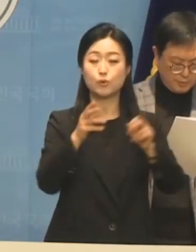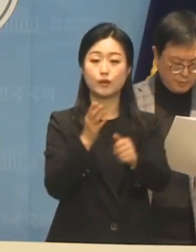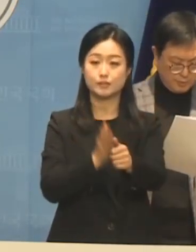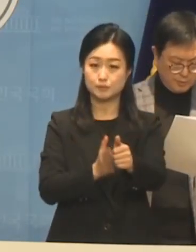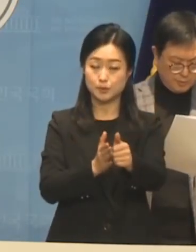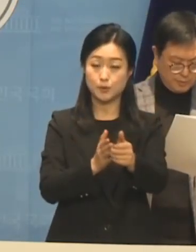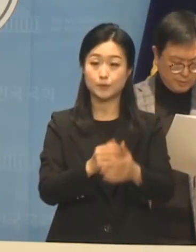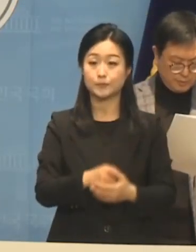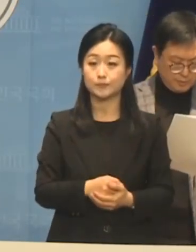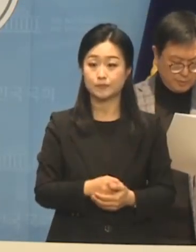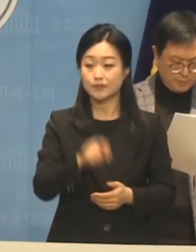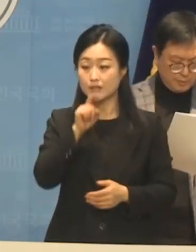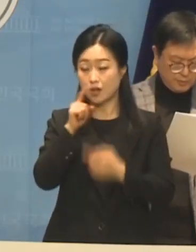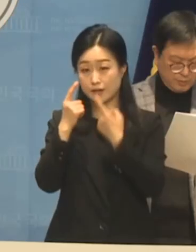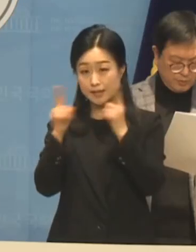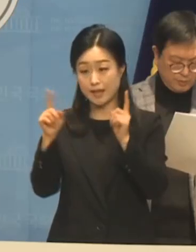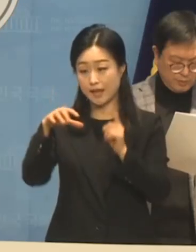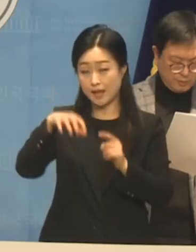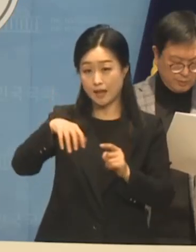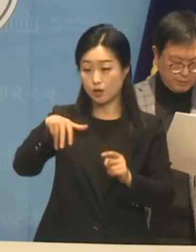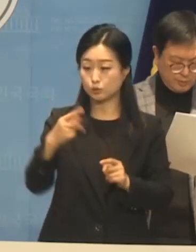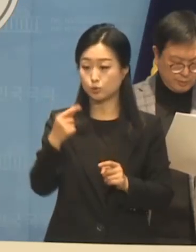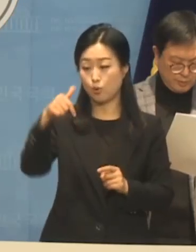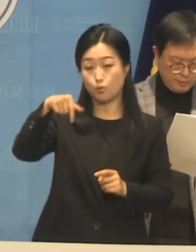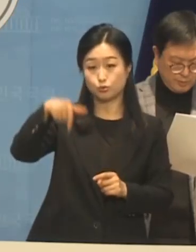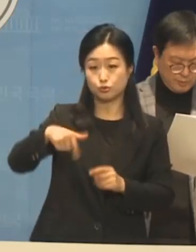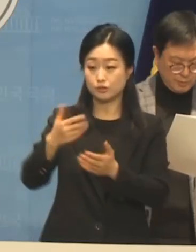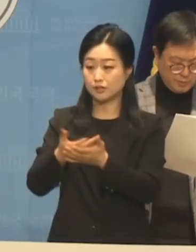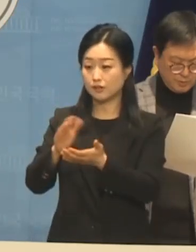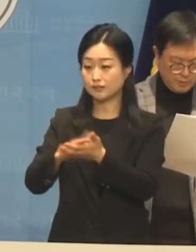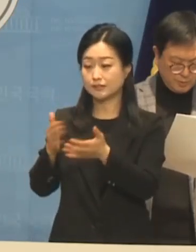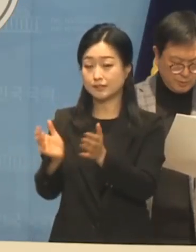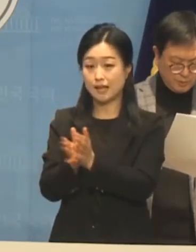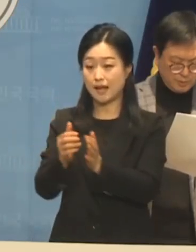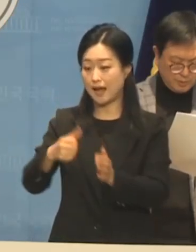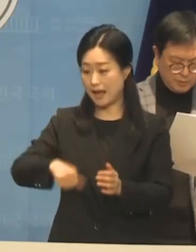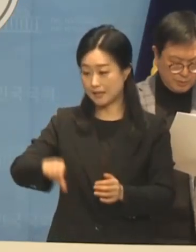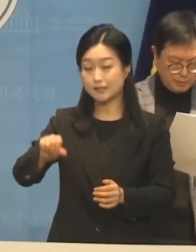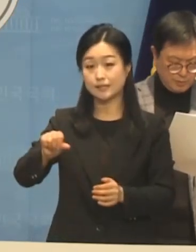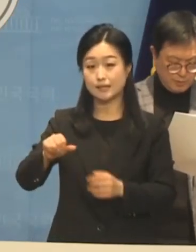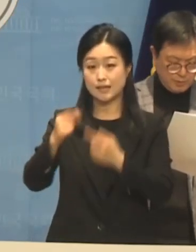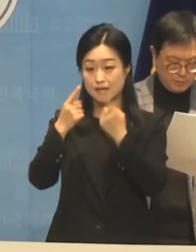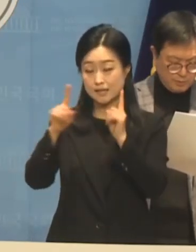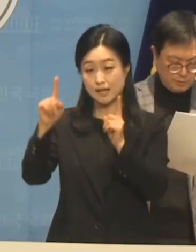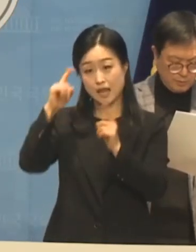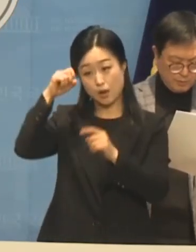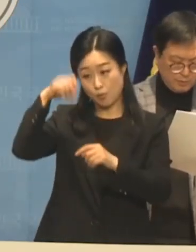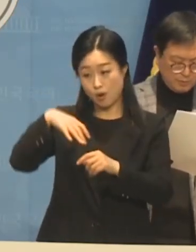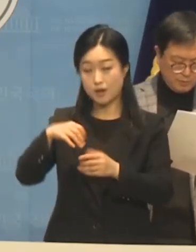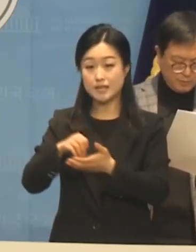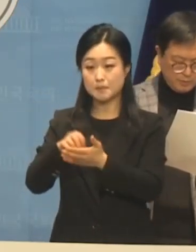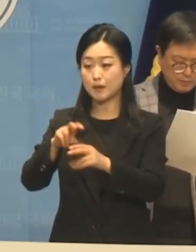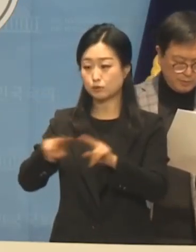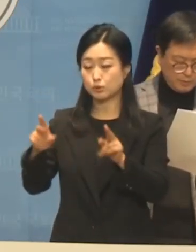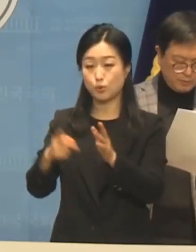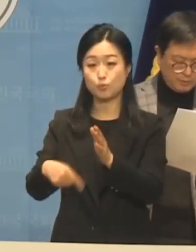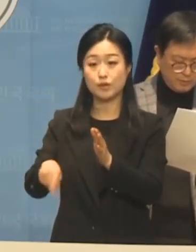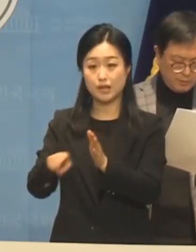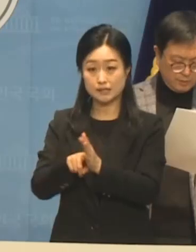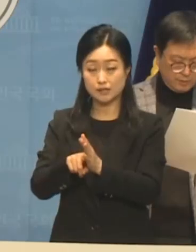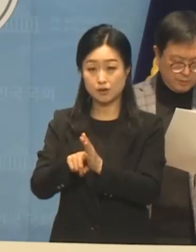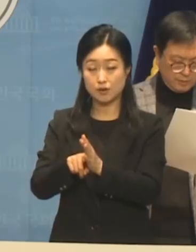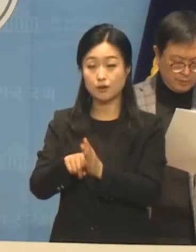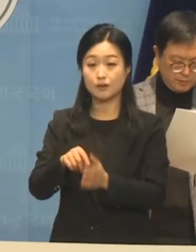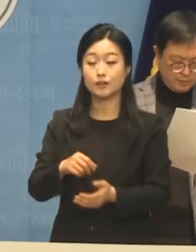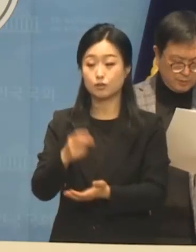숙명여대는 연세대가 조국 전 조국혁신당 대표 아들의 대학원 입학 취소를 위해 규정